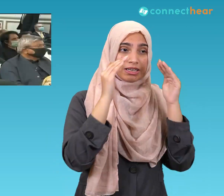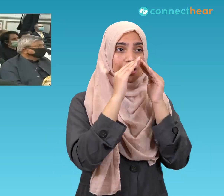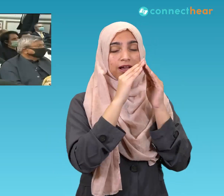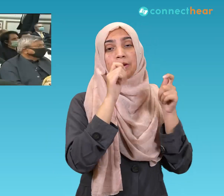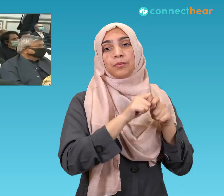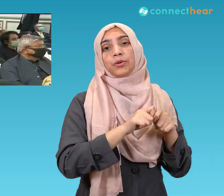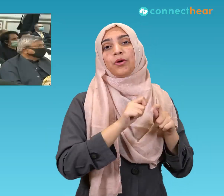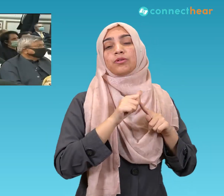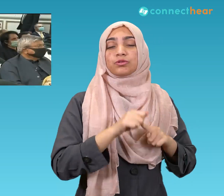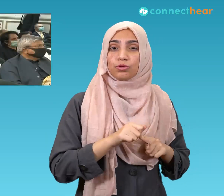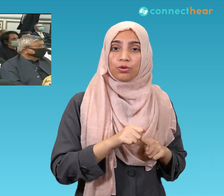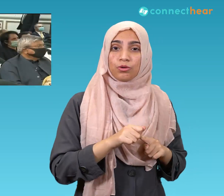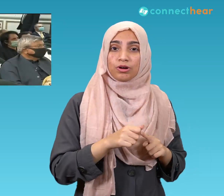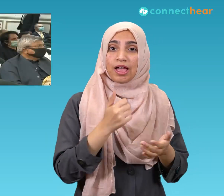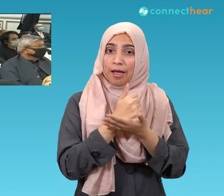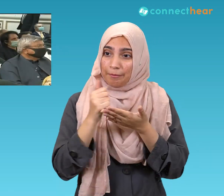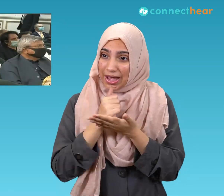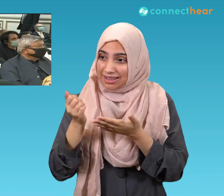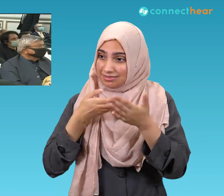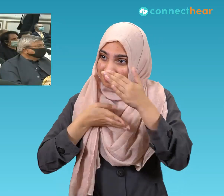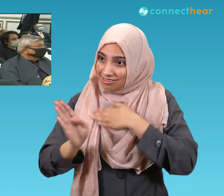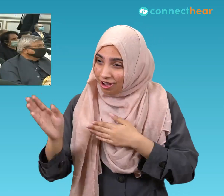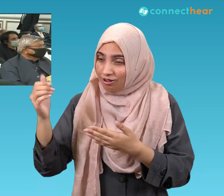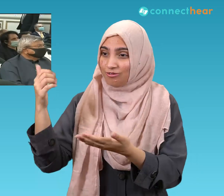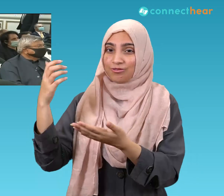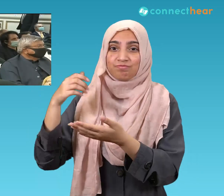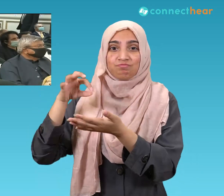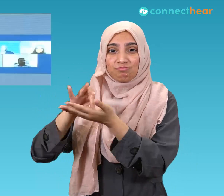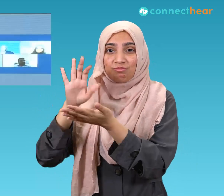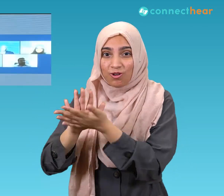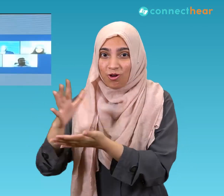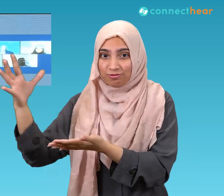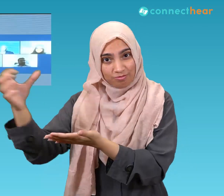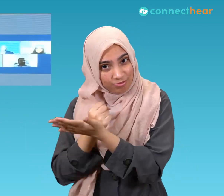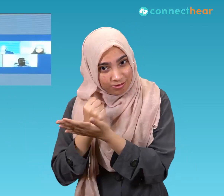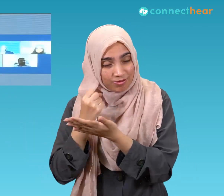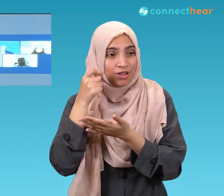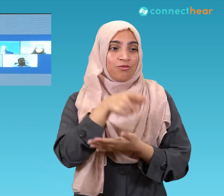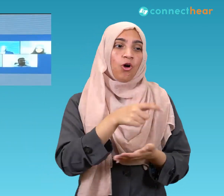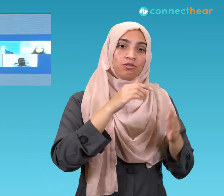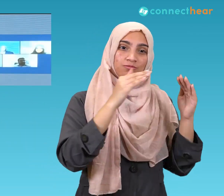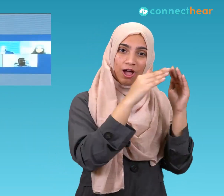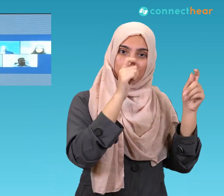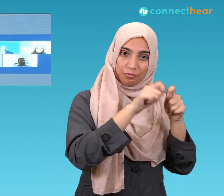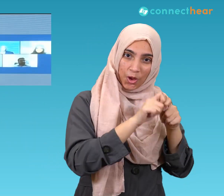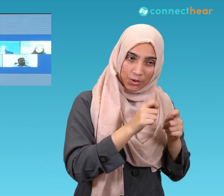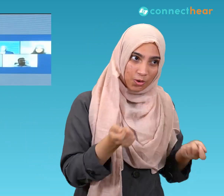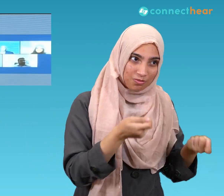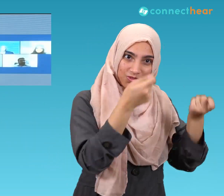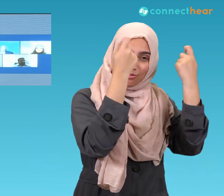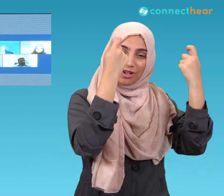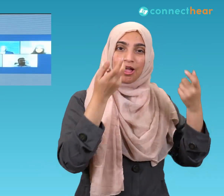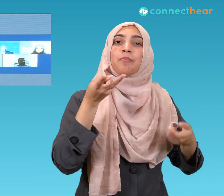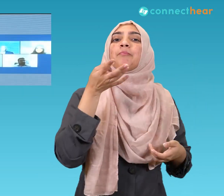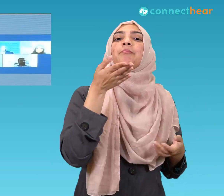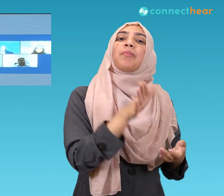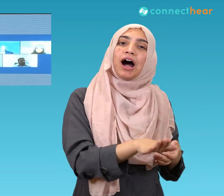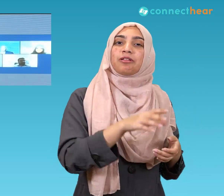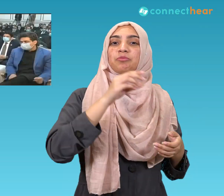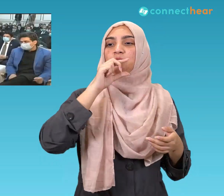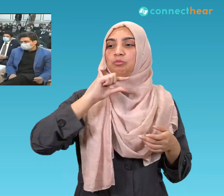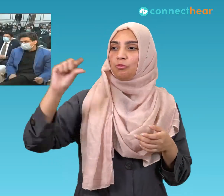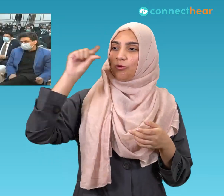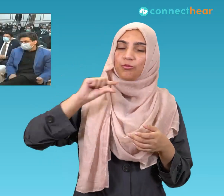اندر اگر بینک صحیح معنی میں اس میں کام کرے. اور میں دیکھ رہا ہوں میزان بینک کی میں دیکھ رہا تھا کنٹریبیوشن آپ کی وہ زیادہ